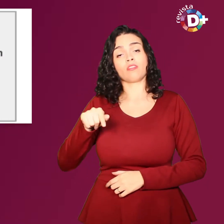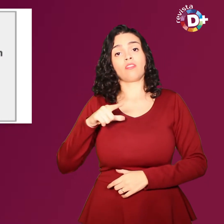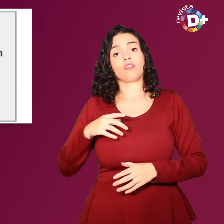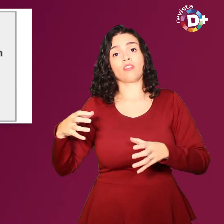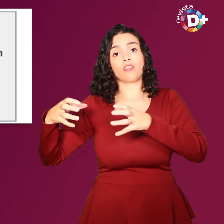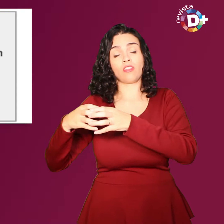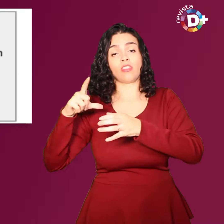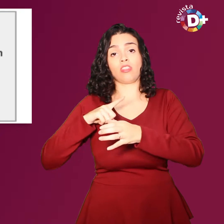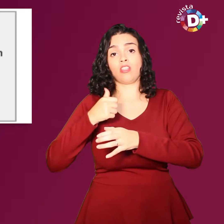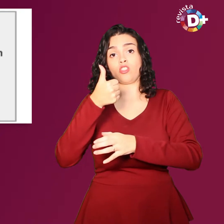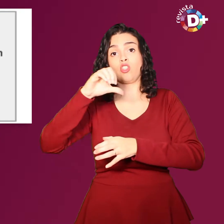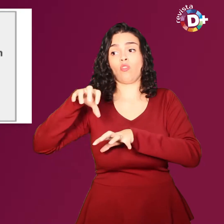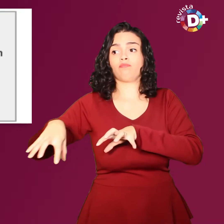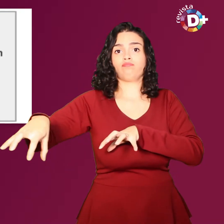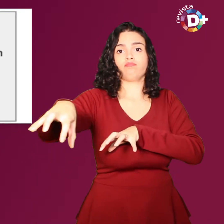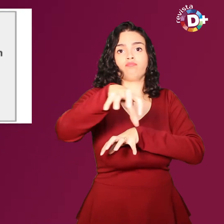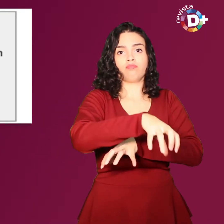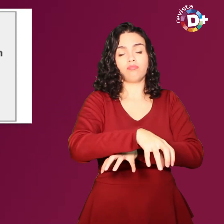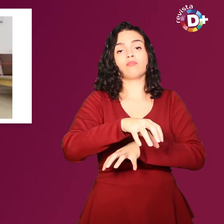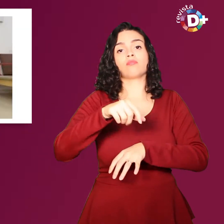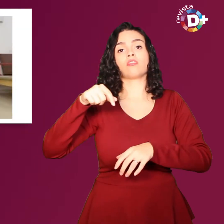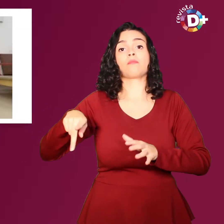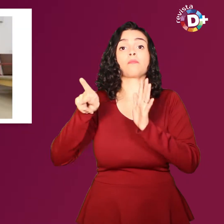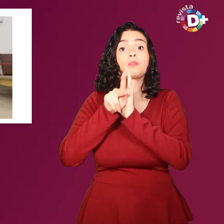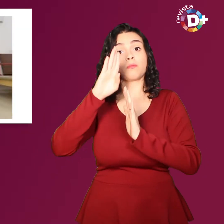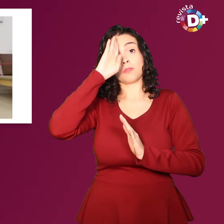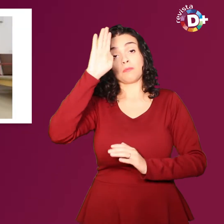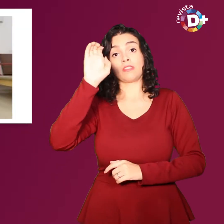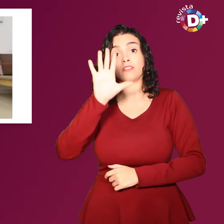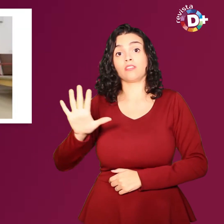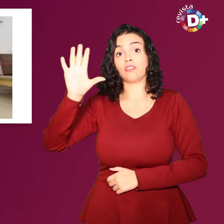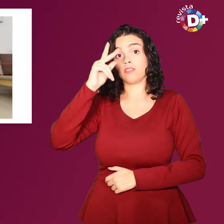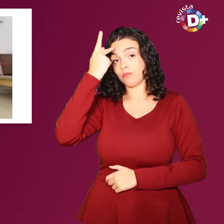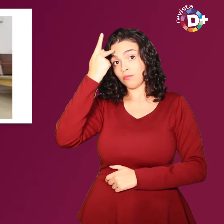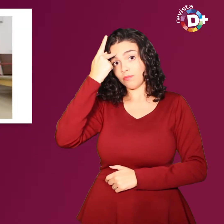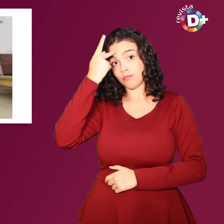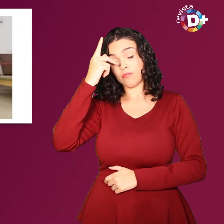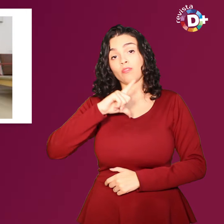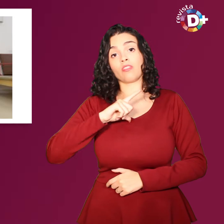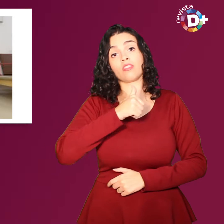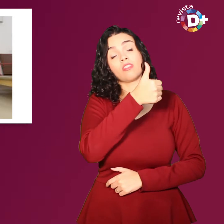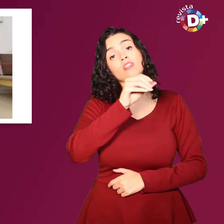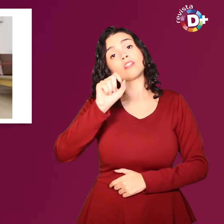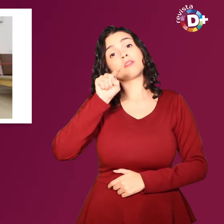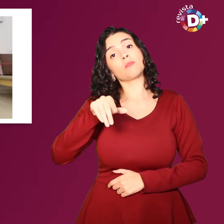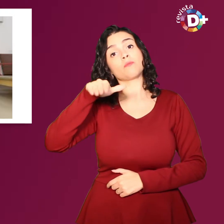Atualmente, a rede conta com 19 unidades em funcionamento em todo o estado de São Paulo, que realizam mais de 100